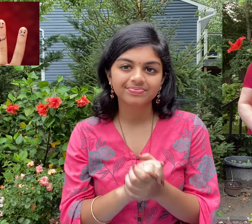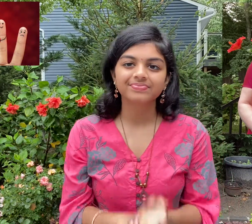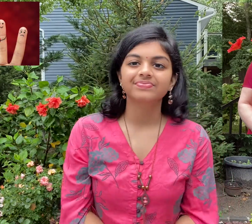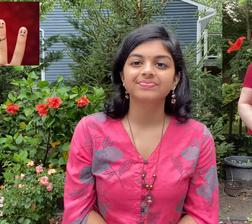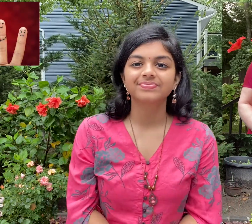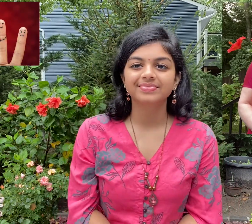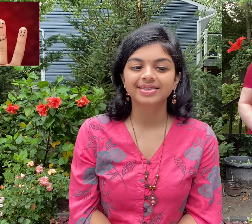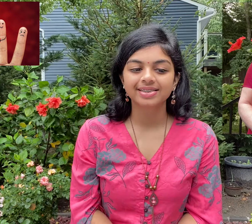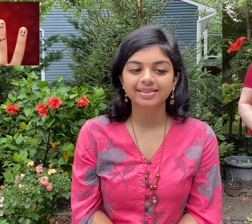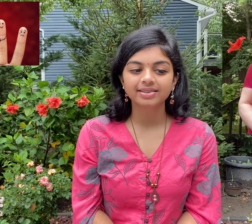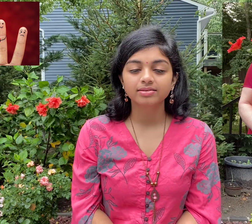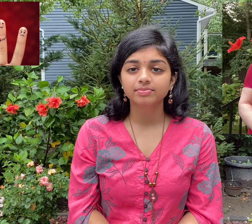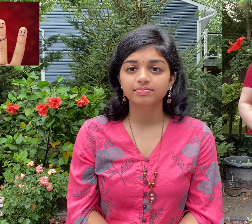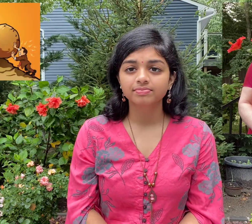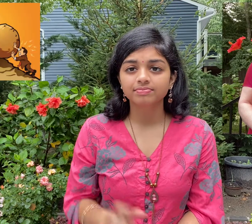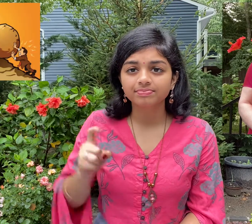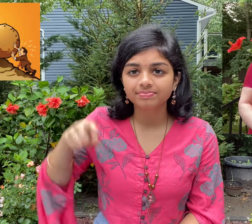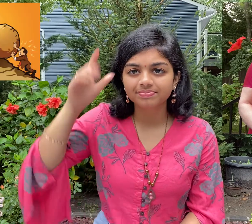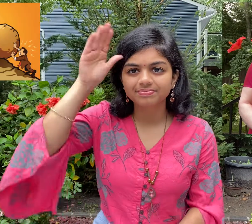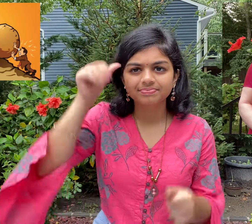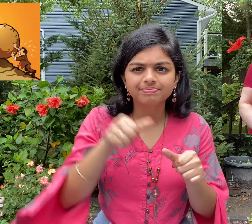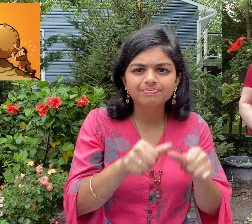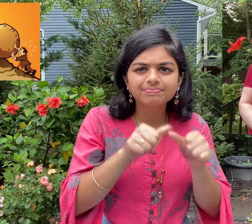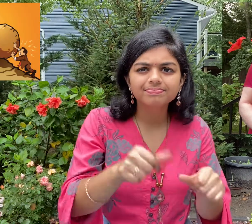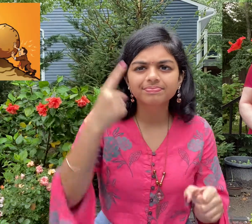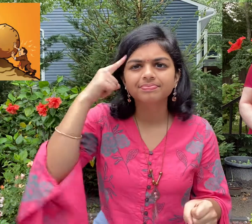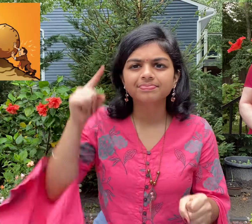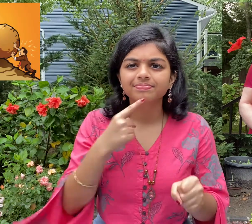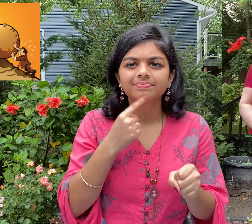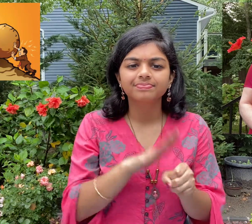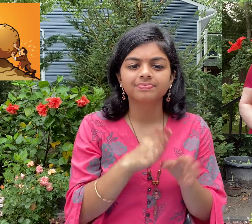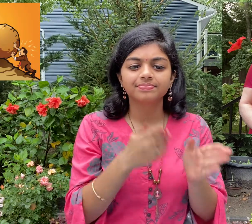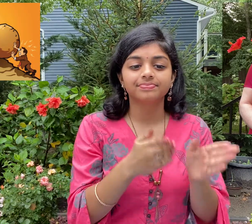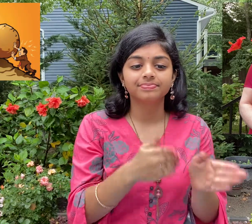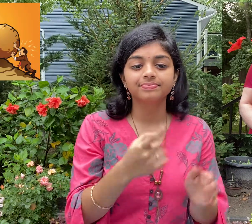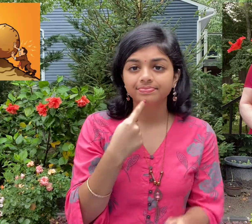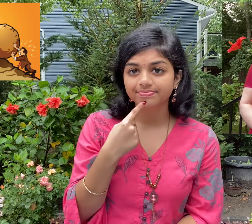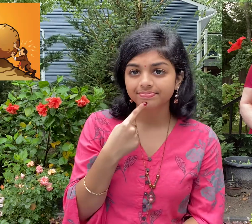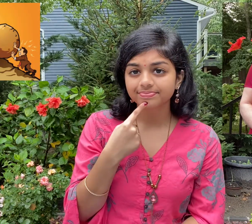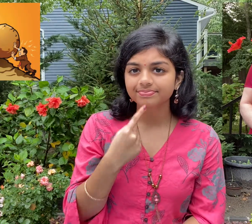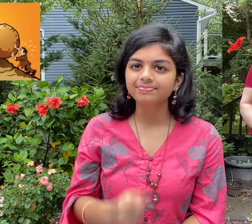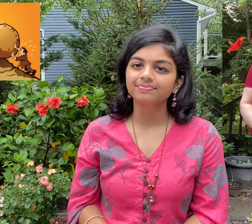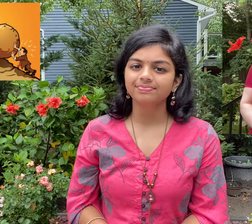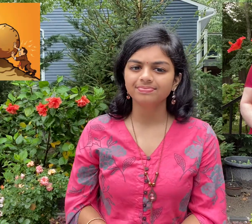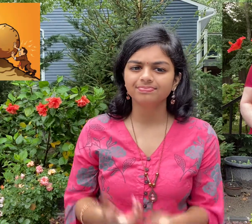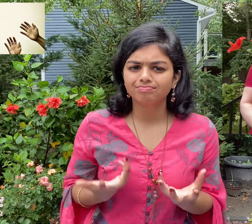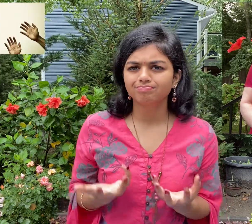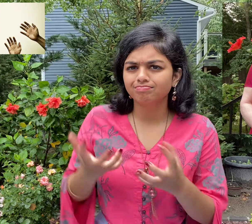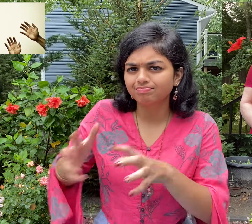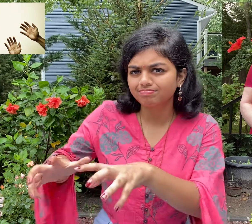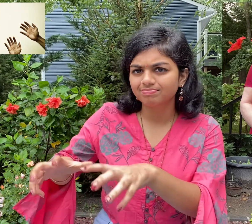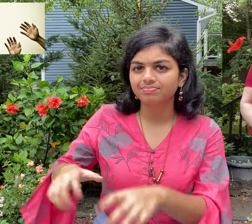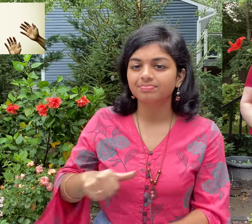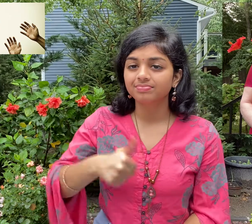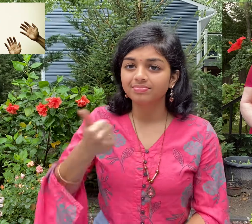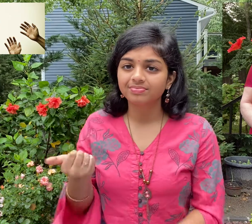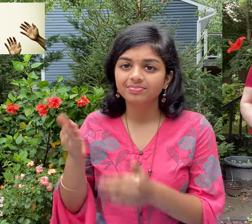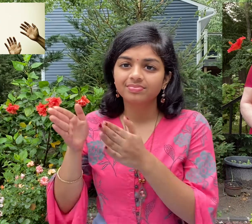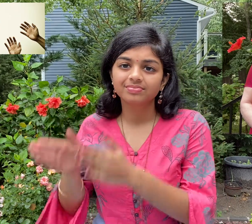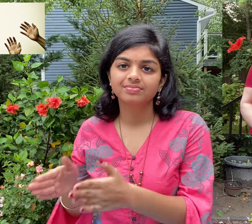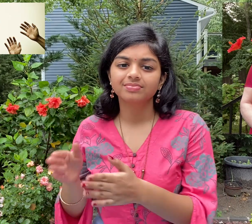Parasatiyanolle Nimba. Chala, Beku, Sharanange